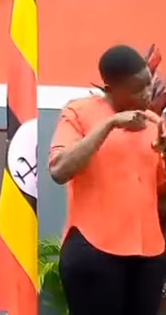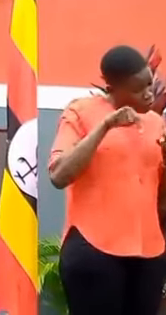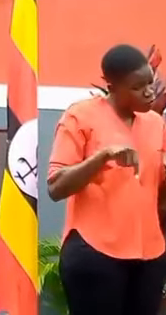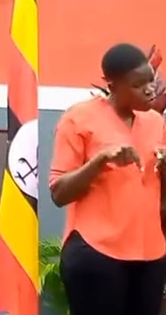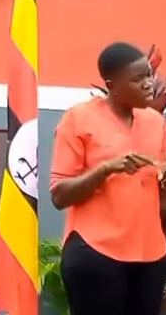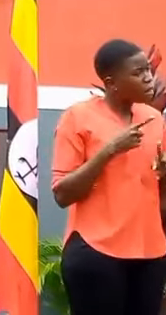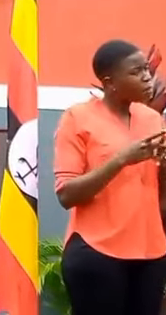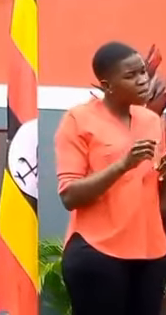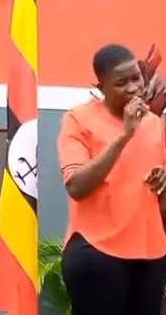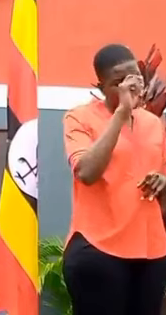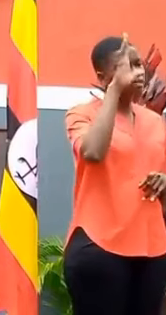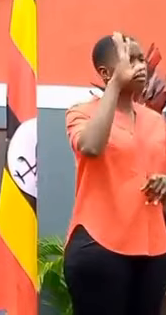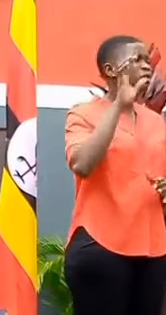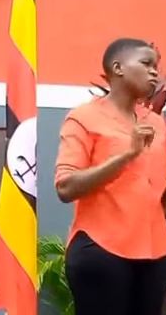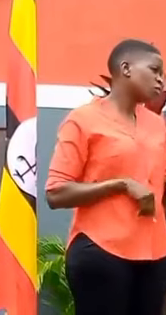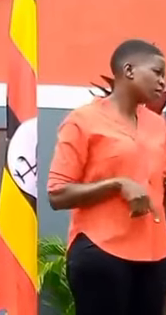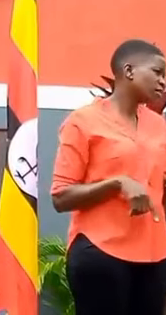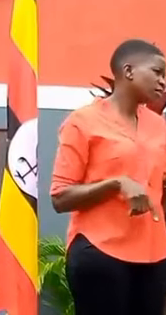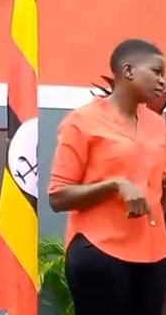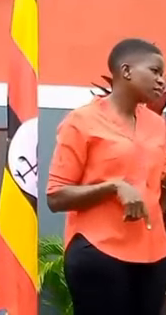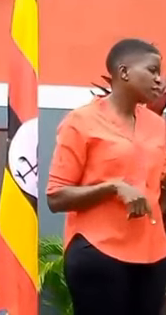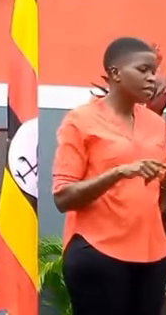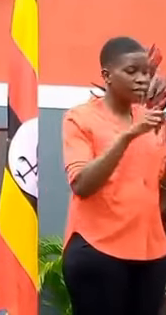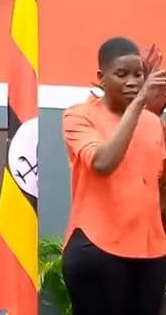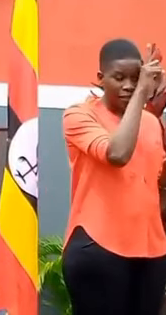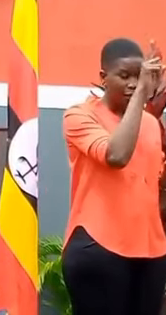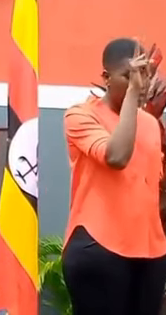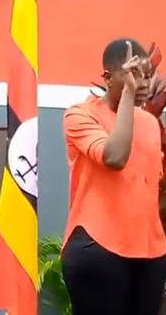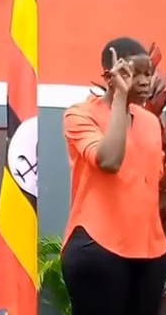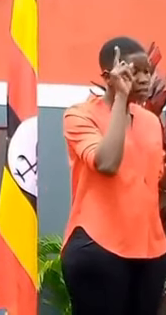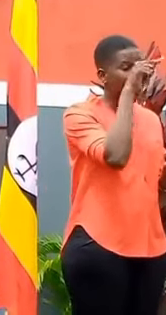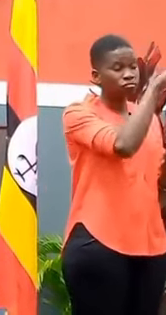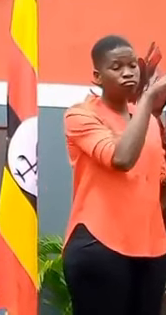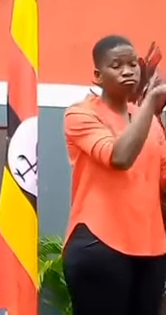ekisinga okulaga obujoozi nti Kabaka